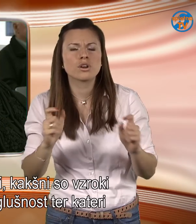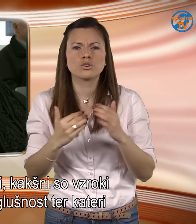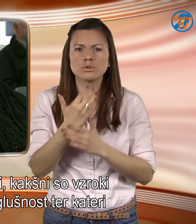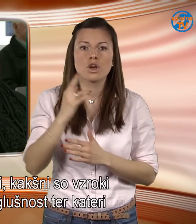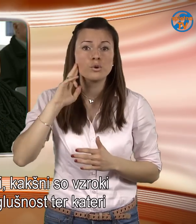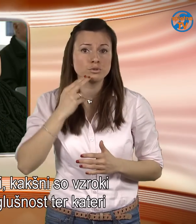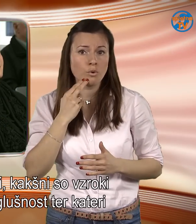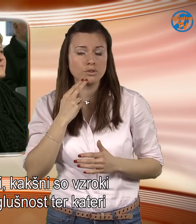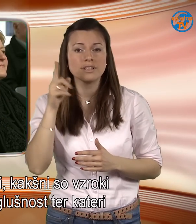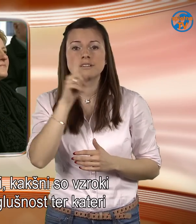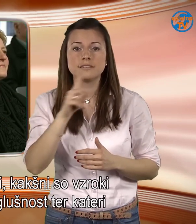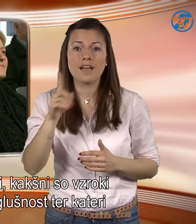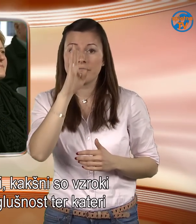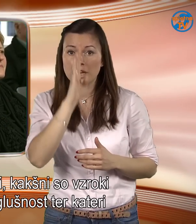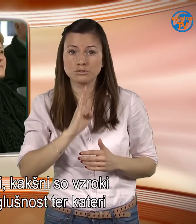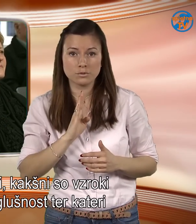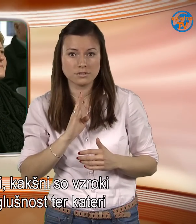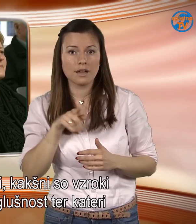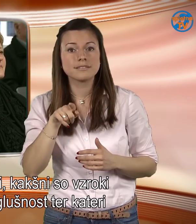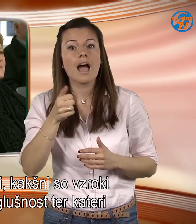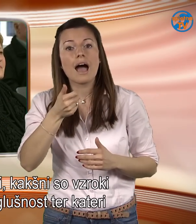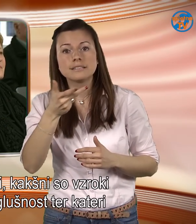vam lahko pomagajo.